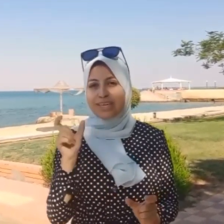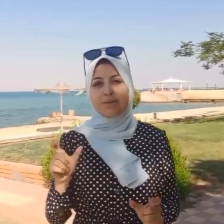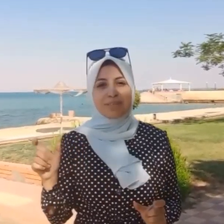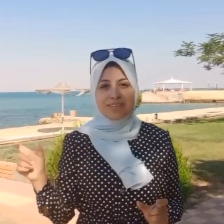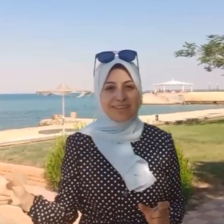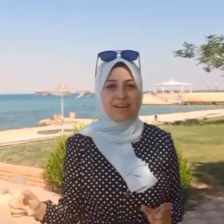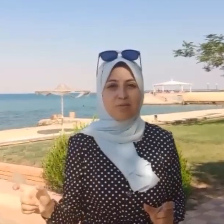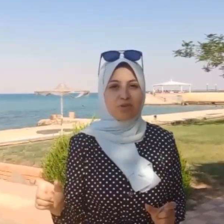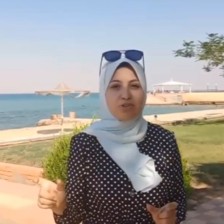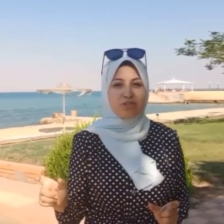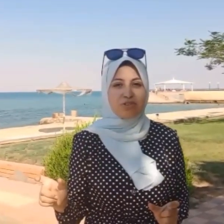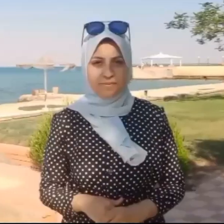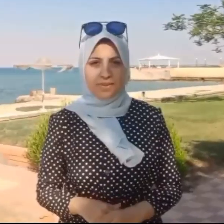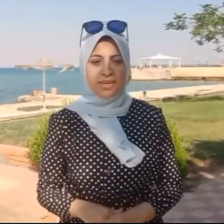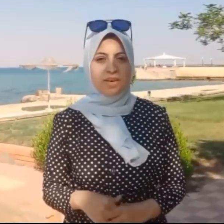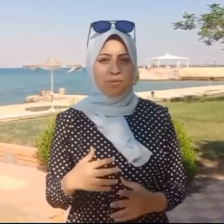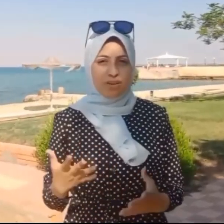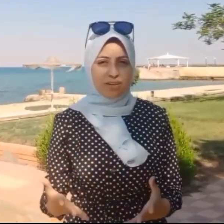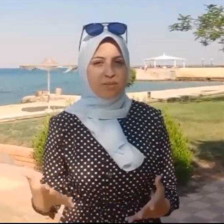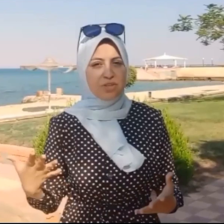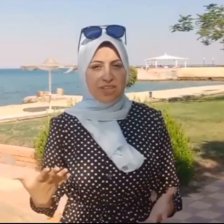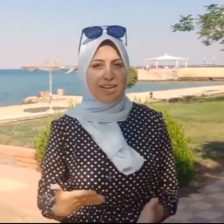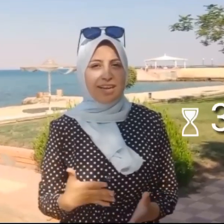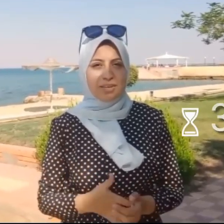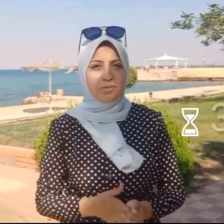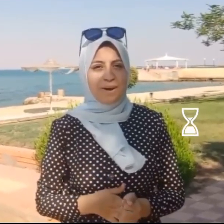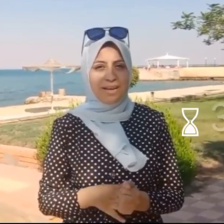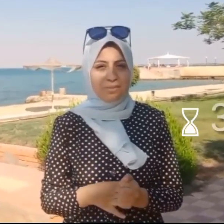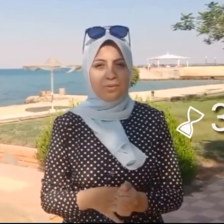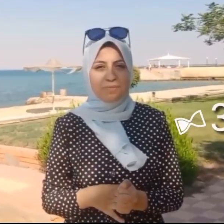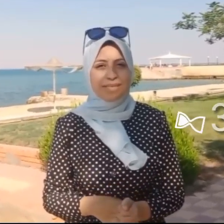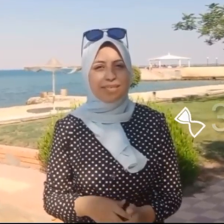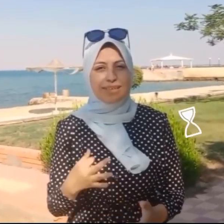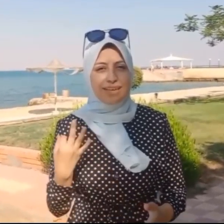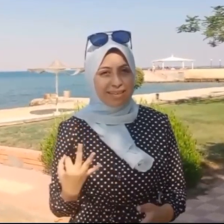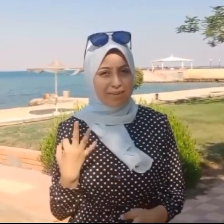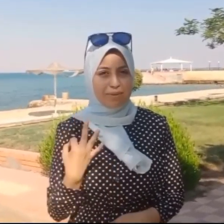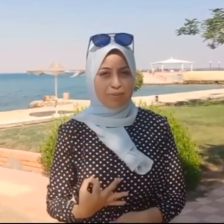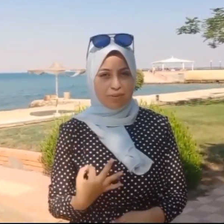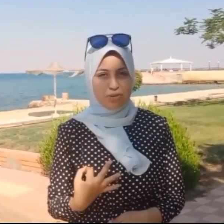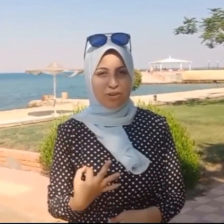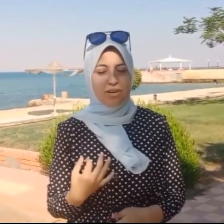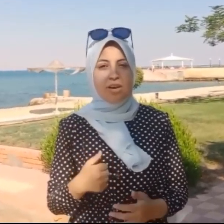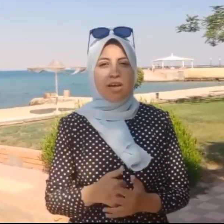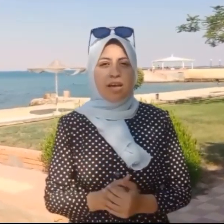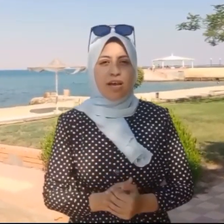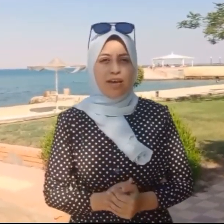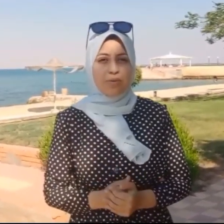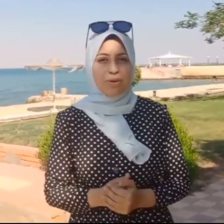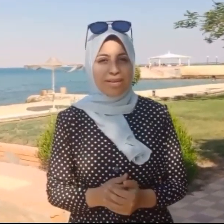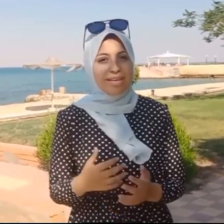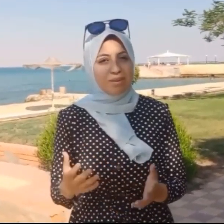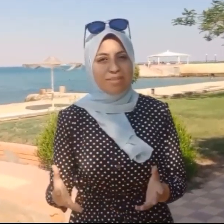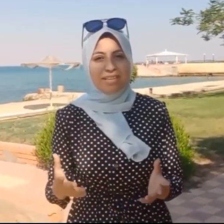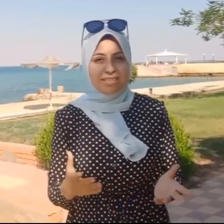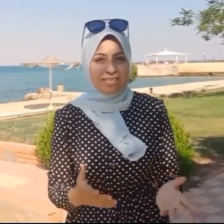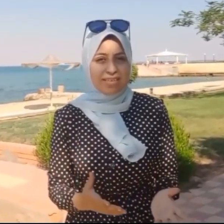ما نتجاهلهمش. النهارده مش هتقل عليكم، هعلمكم بس 3 كلمات بالاشاره، وهي الكلمات الاساسيه